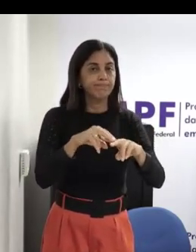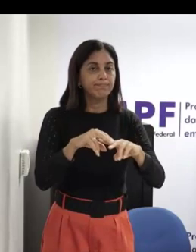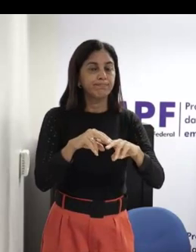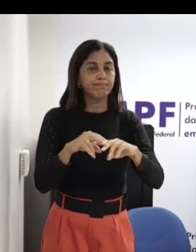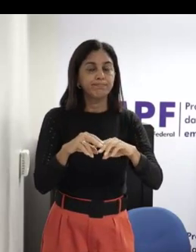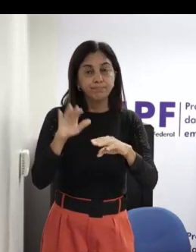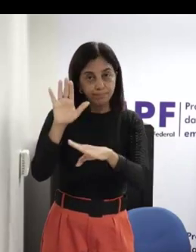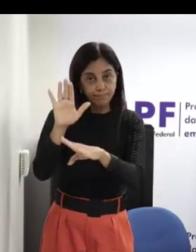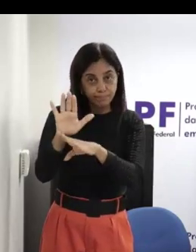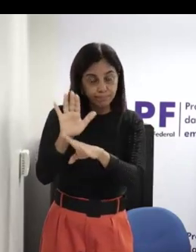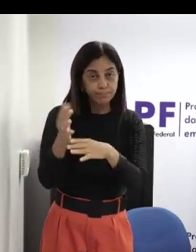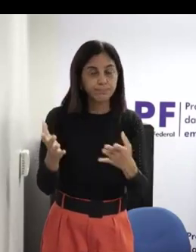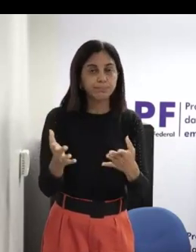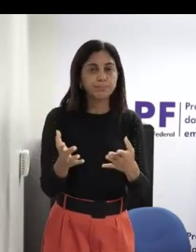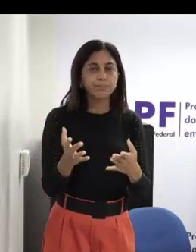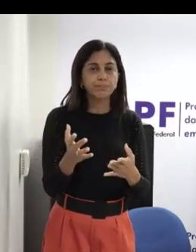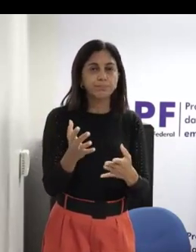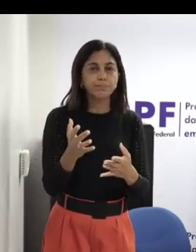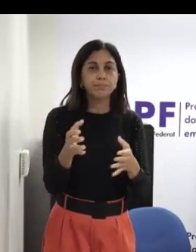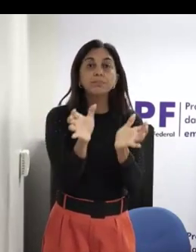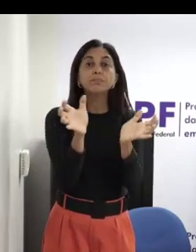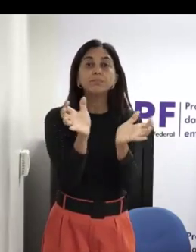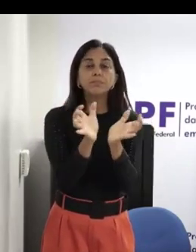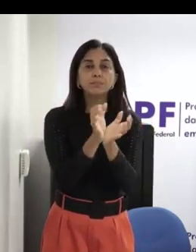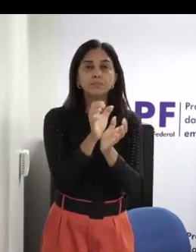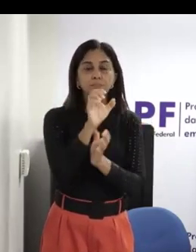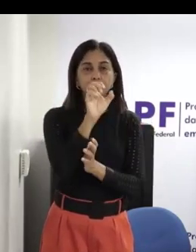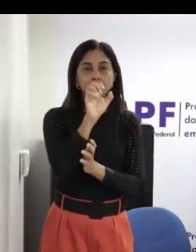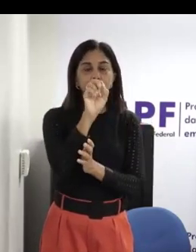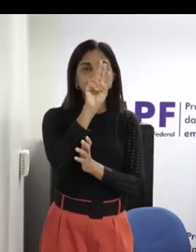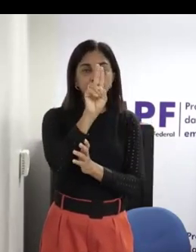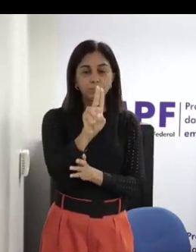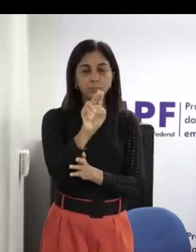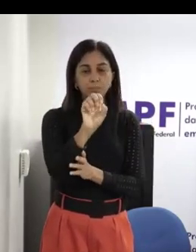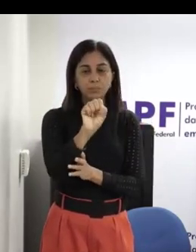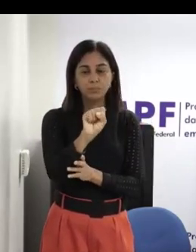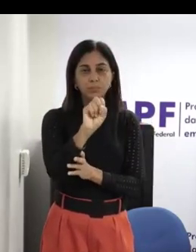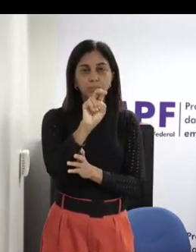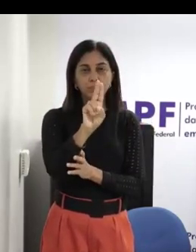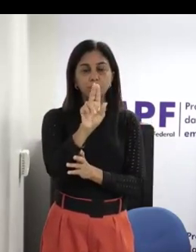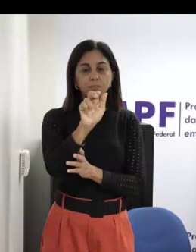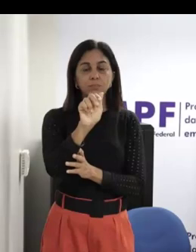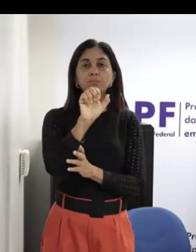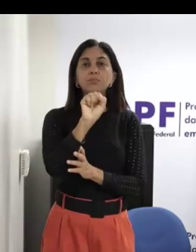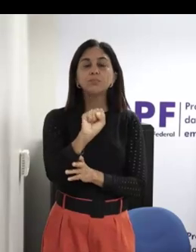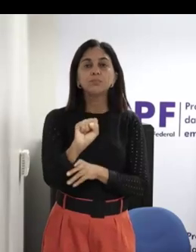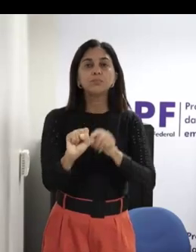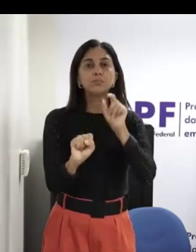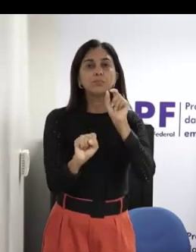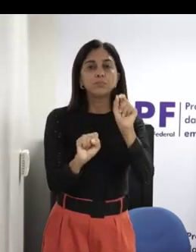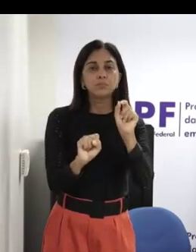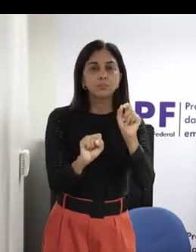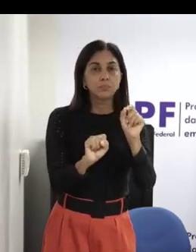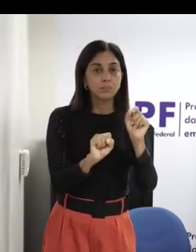suas que é o serviço único de assistência social e ele é dividida em proteção básica e proteção